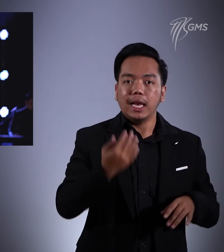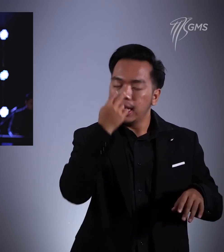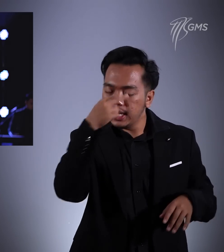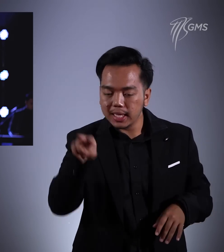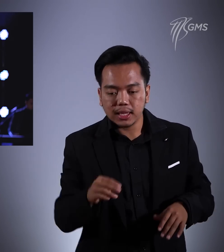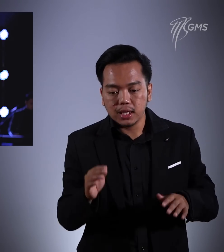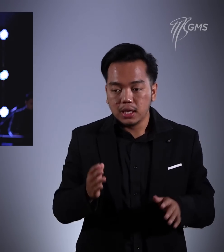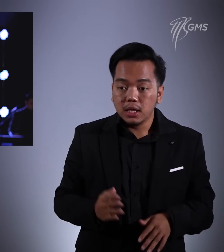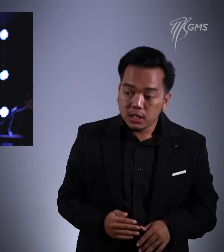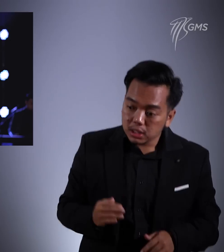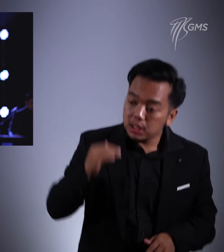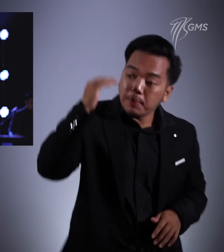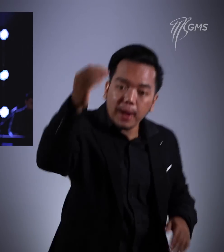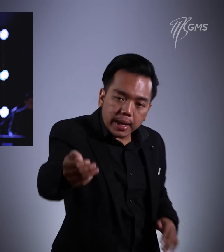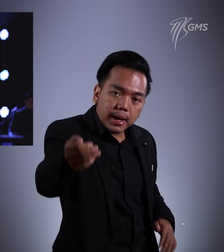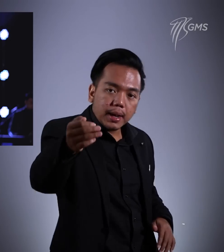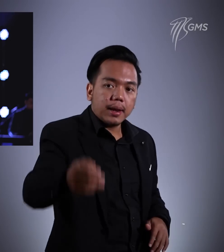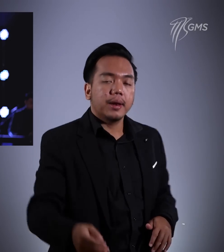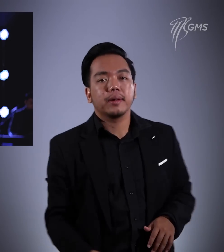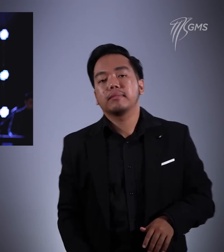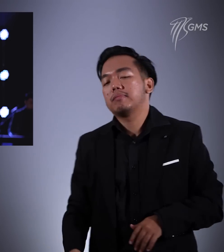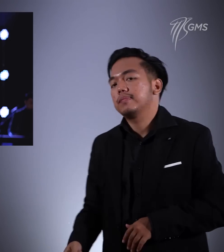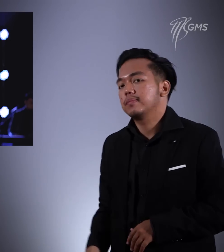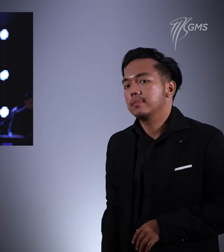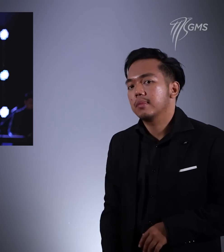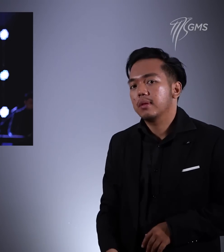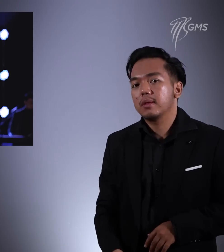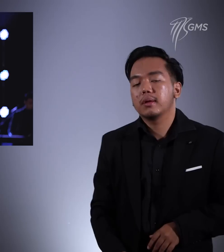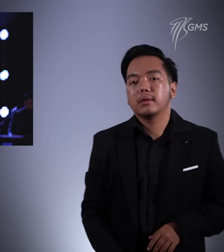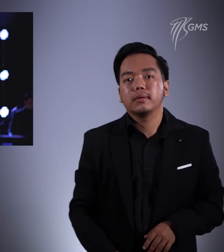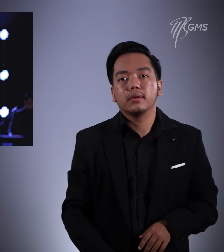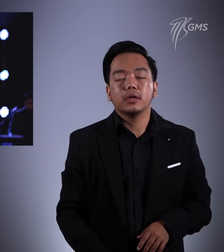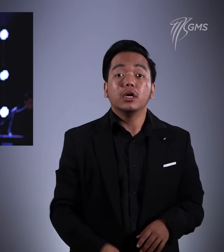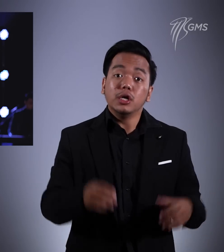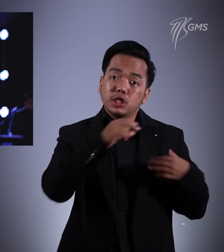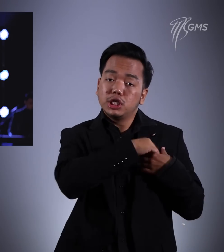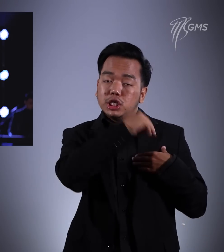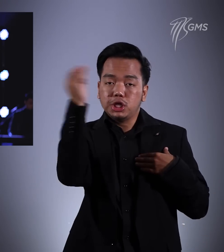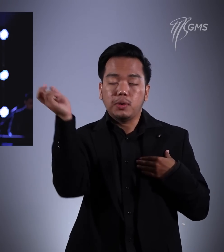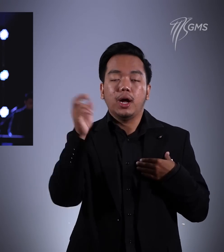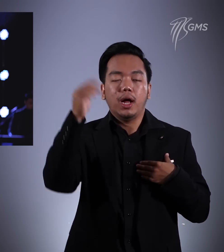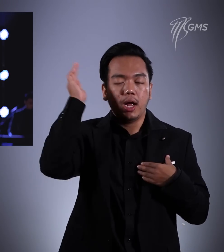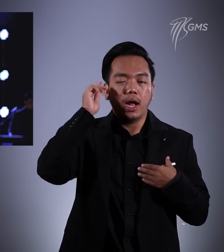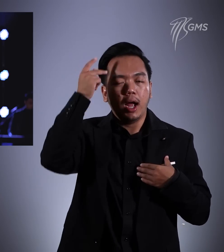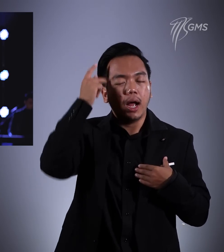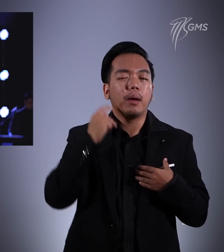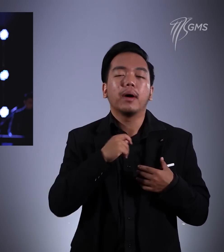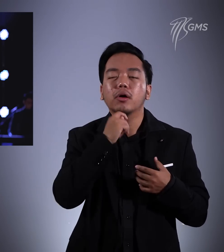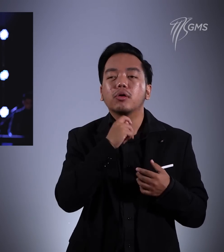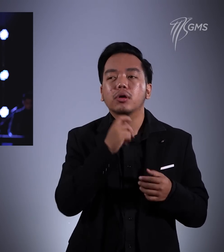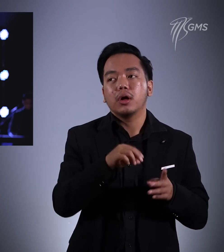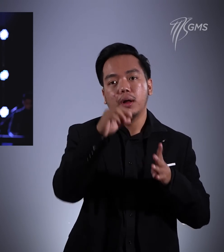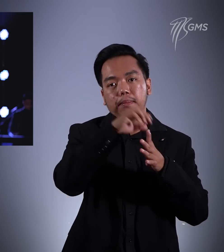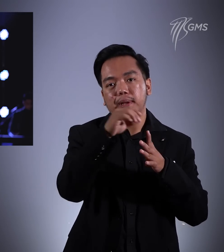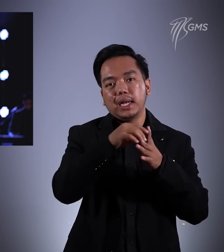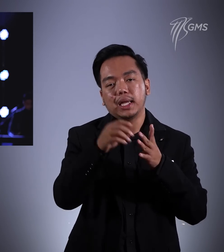jiwanya. Penjara hidup maksudnya, jiwanya harus bebas. Di dalam penjara hidupnya, jiwanya memilih untuk memandang